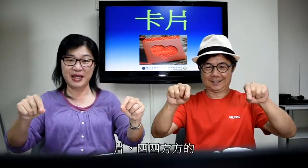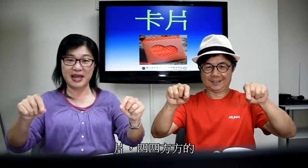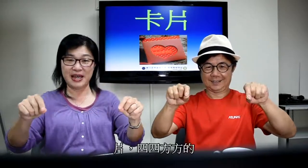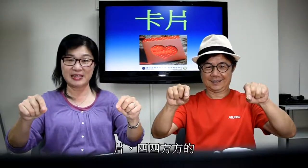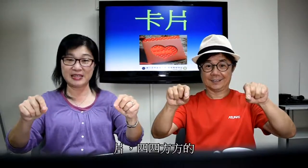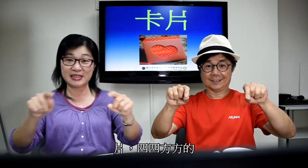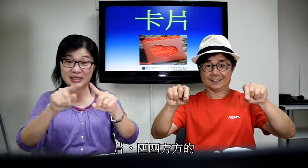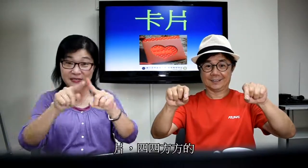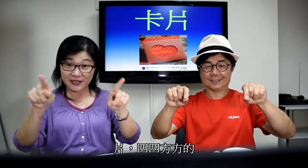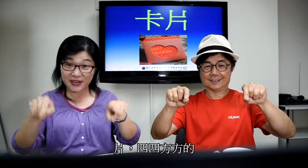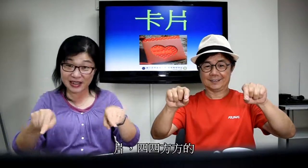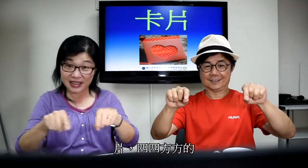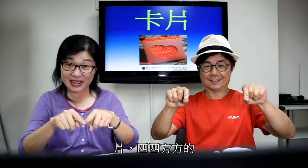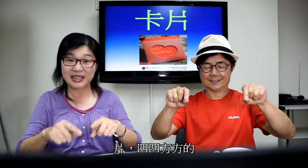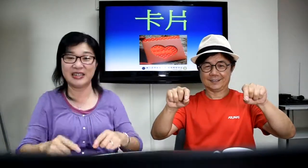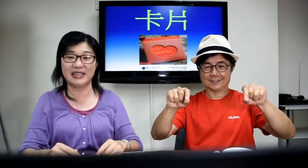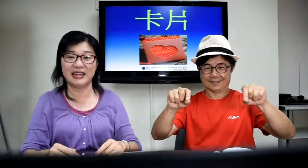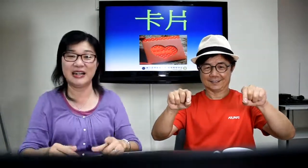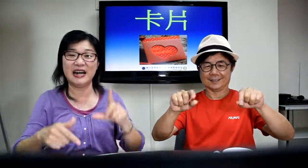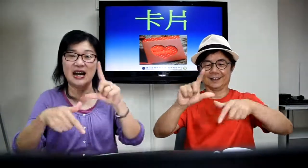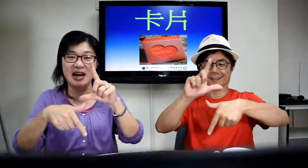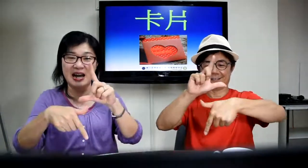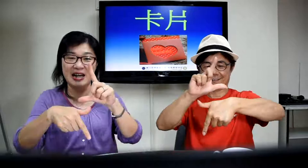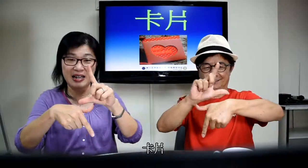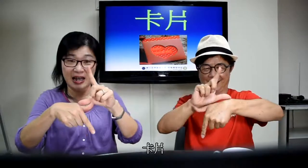片，四四方方的卡